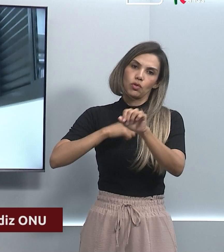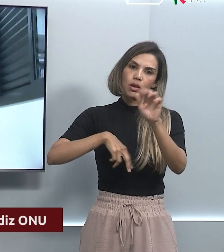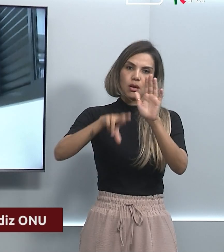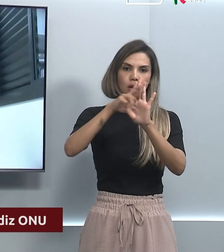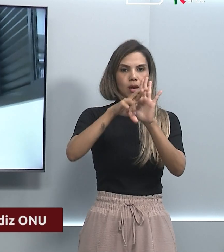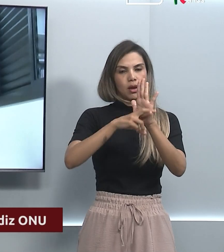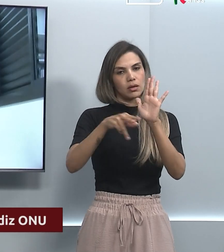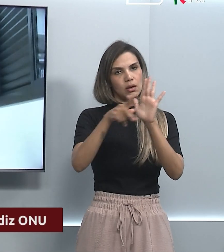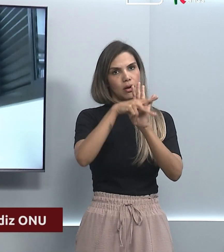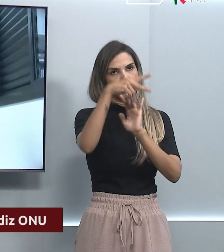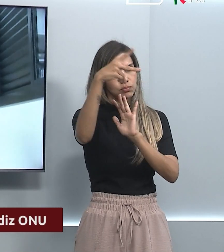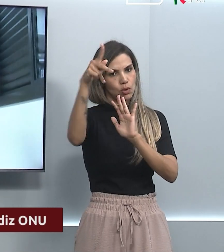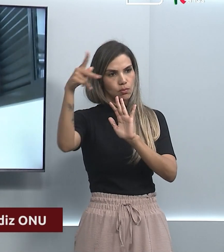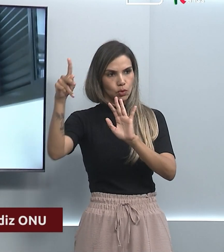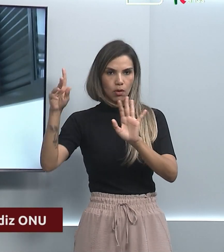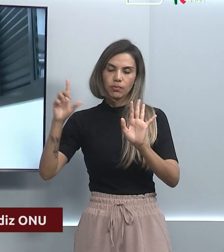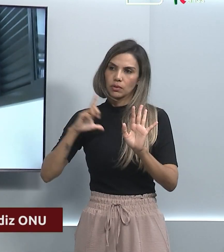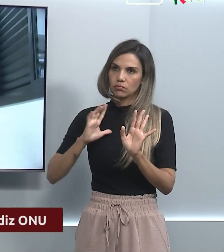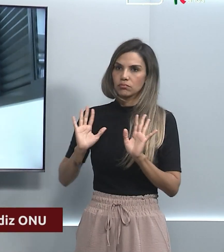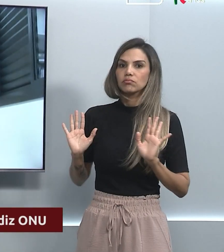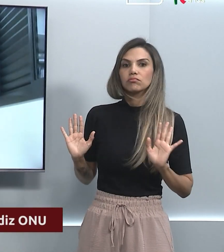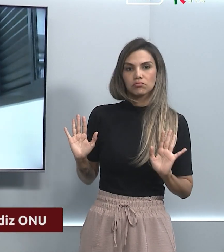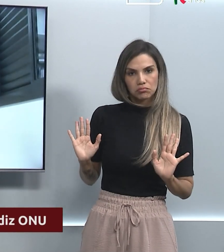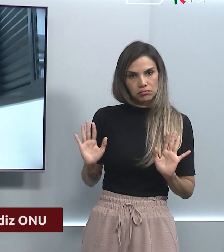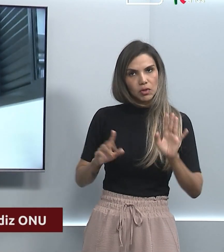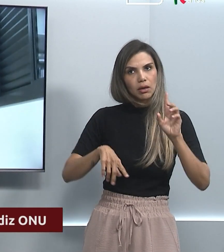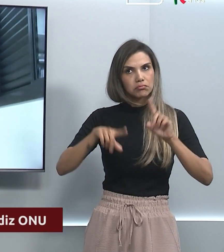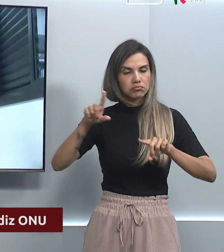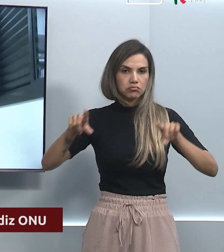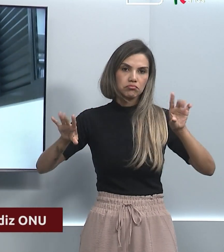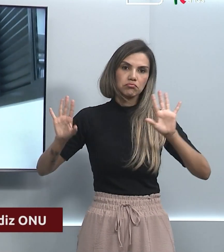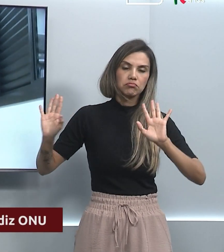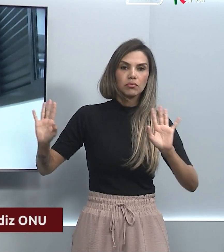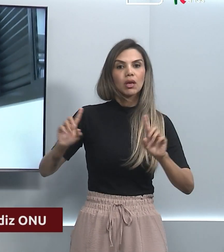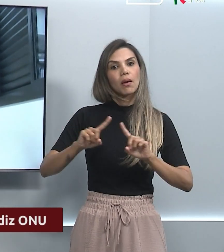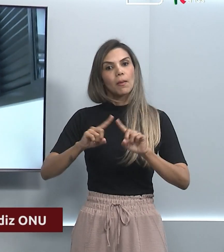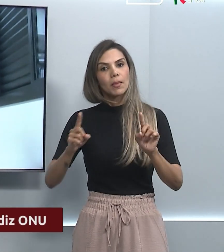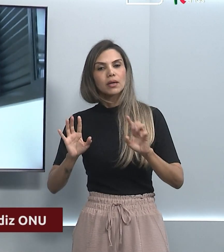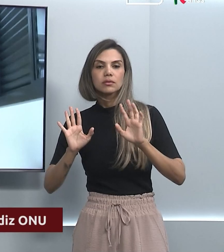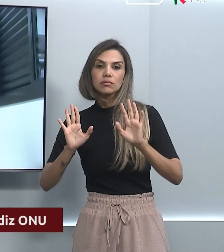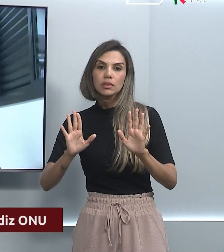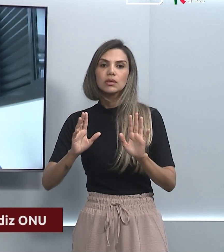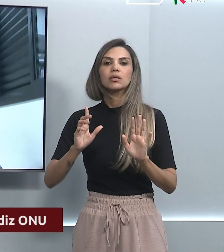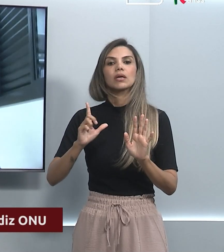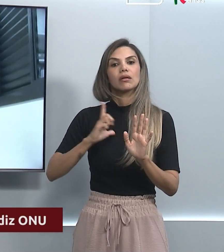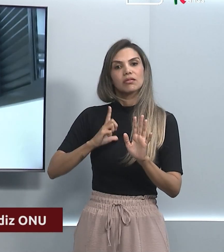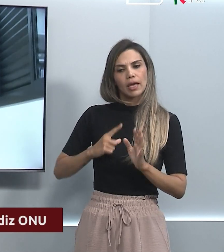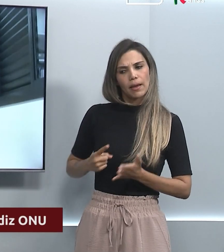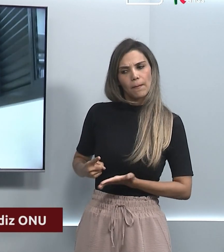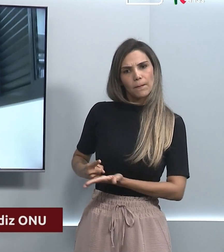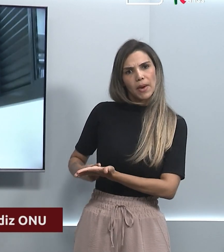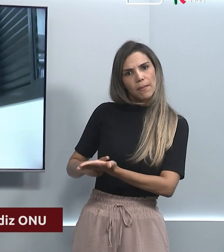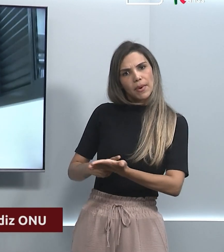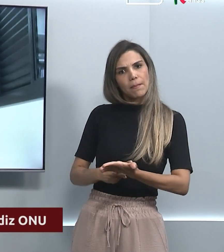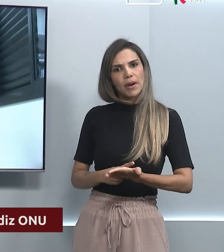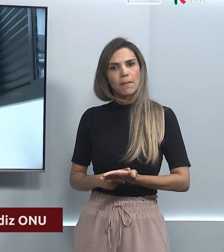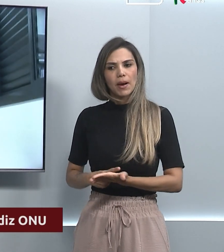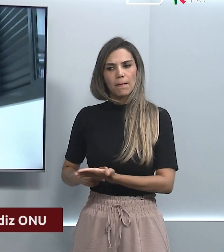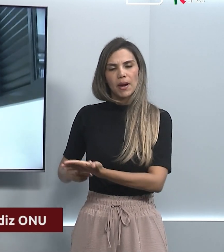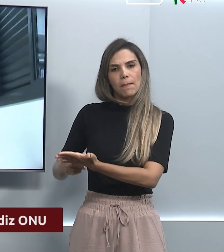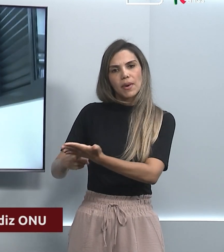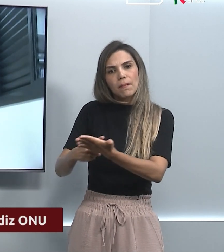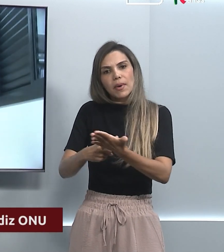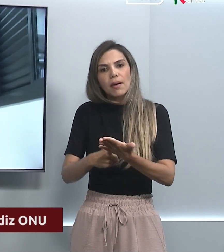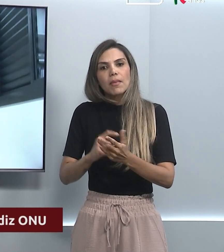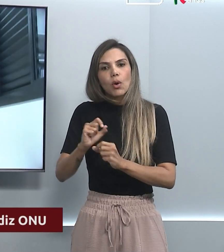normativa, esse estatuto internacional de diferentes formas, mas ele existe justamente para garantir dignidade a